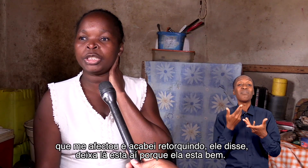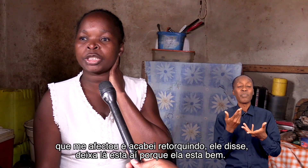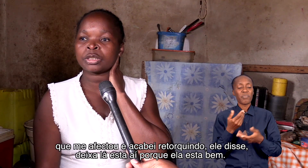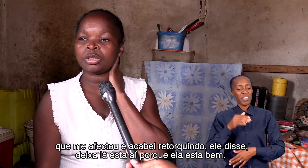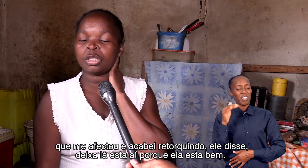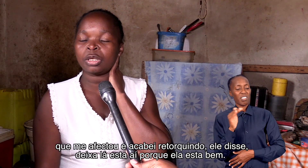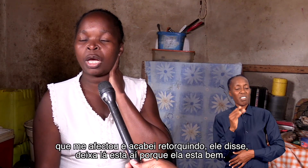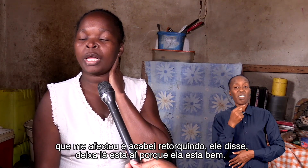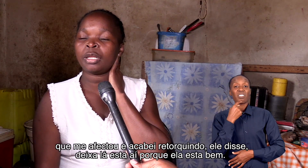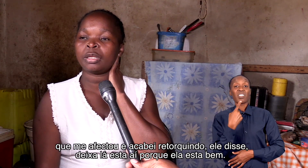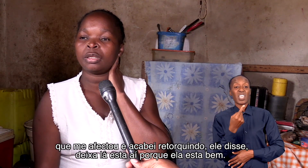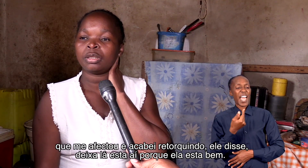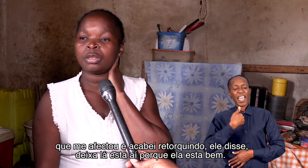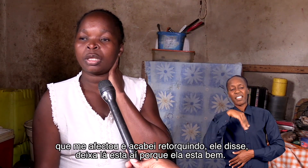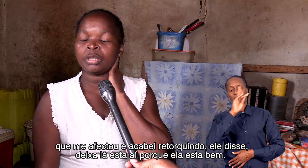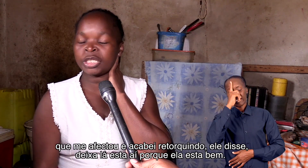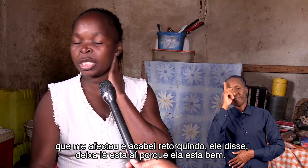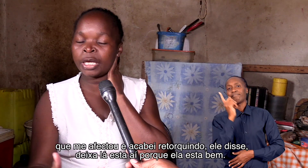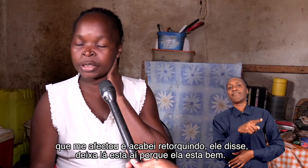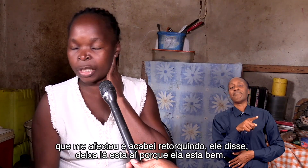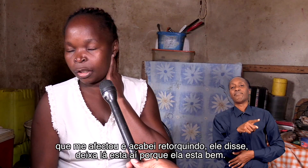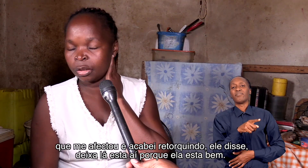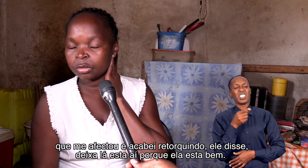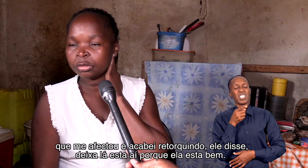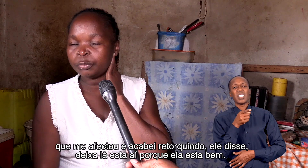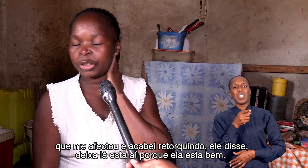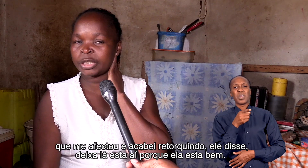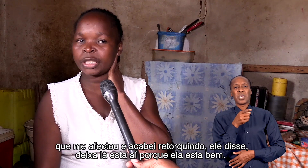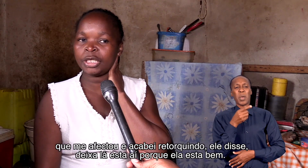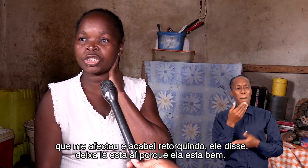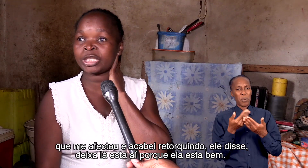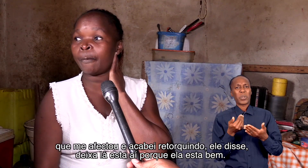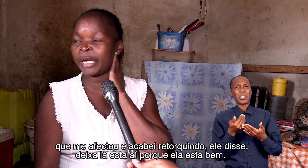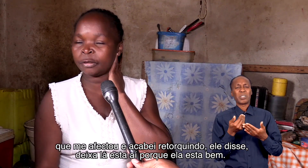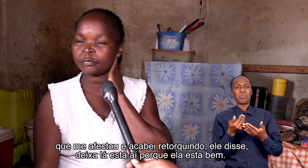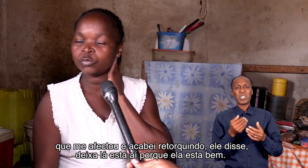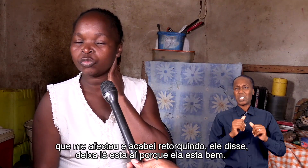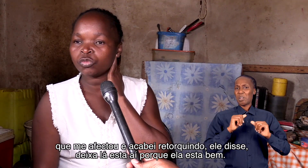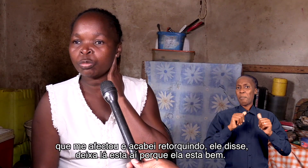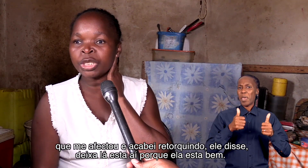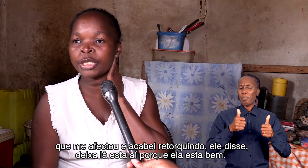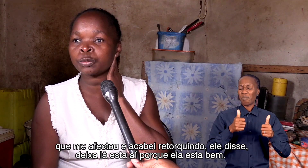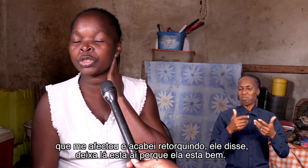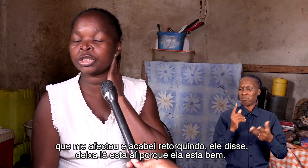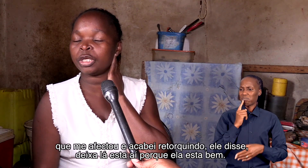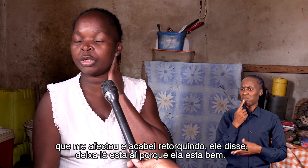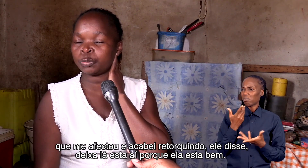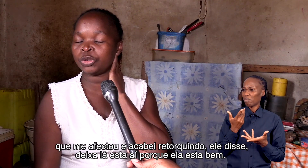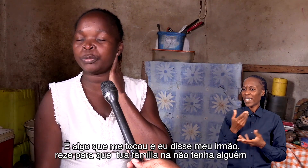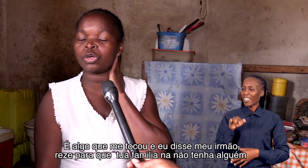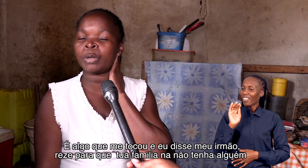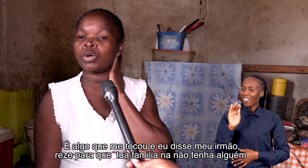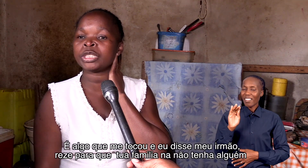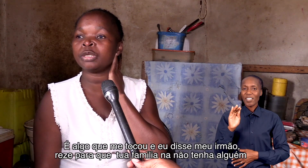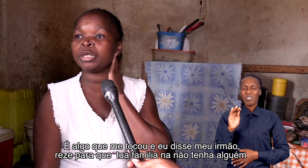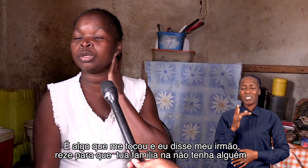Ele diz assim, deixa lá essa aí, porque essa aí está bem. Minha resposta, eu respondi